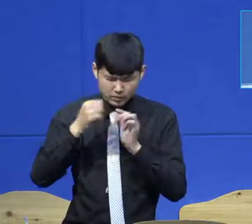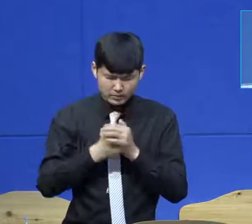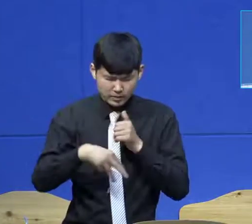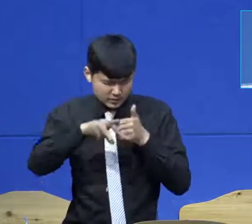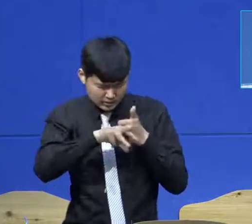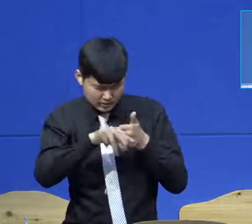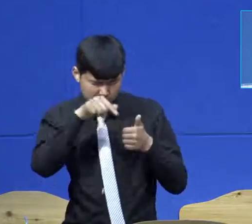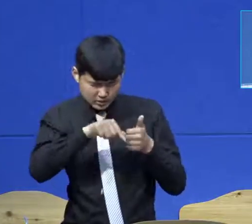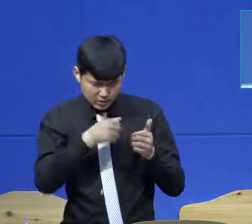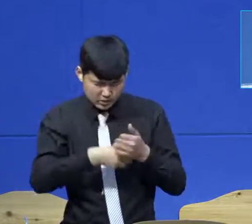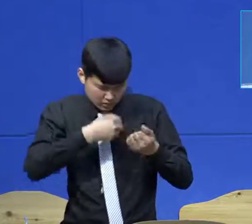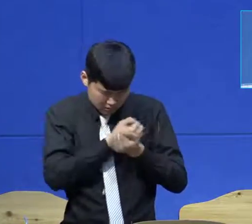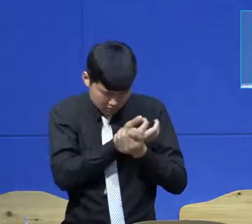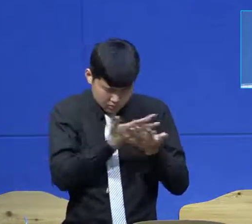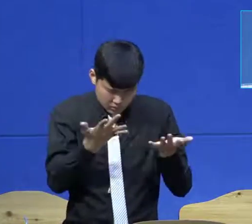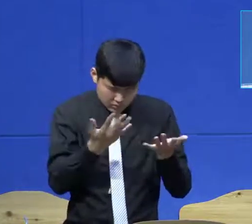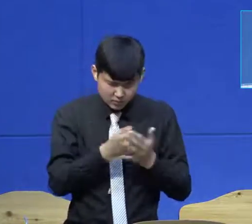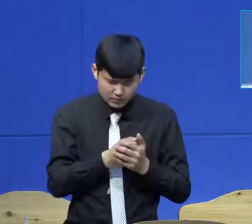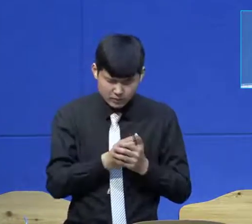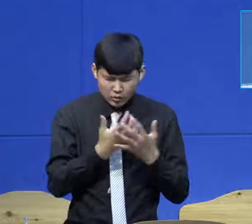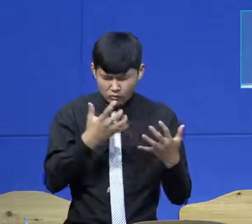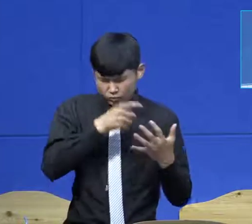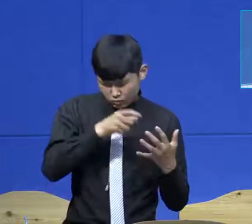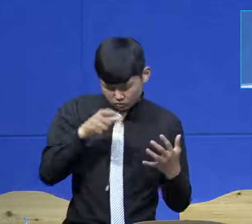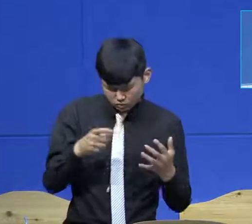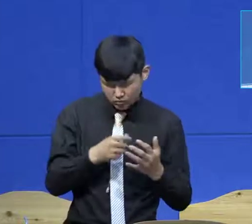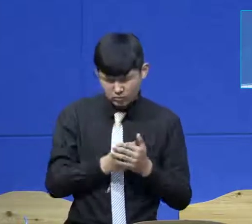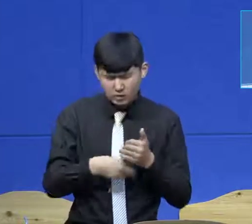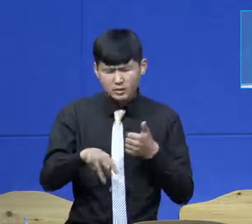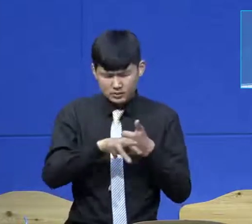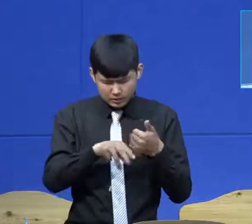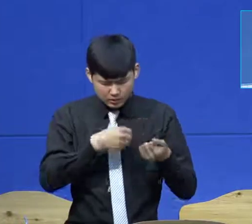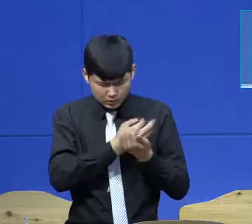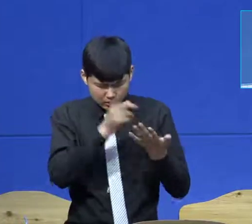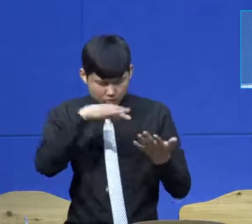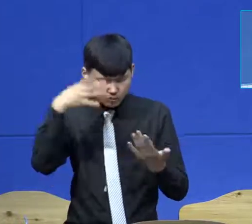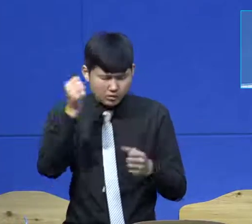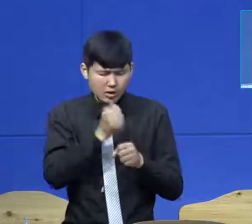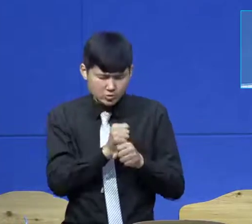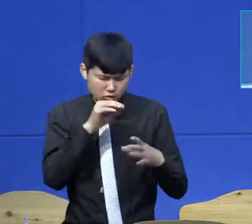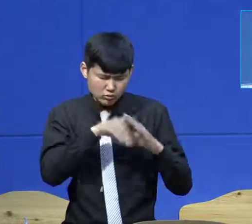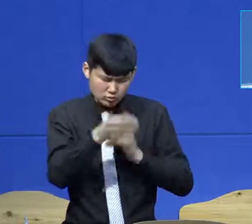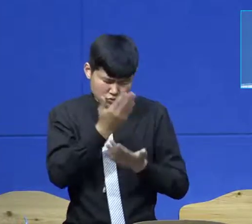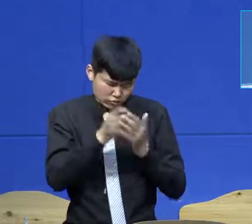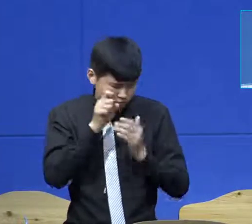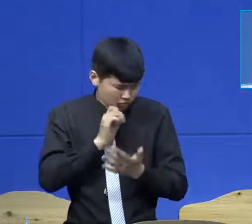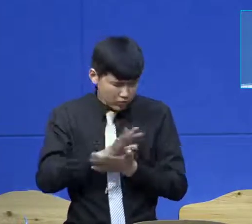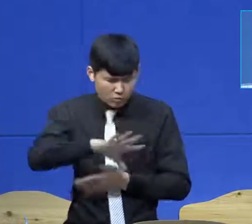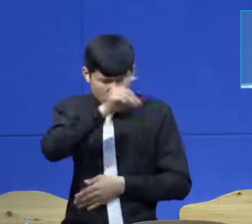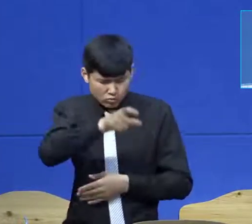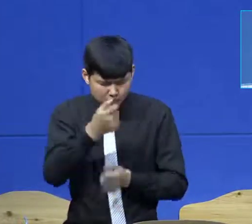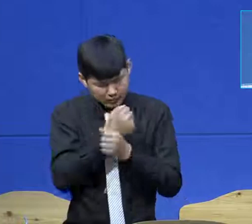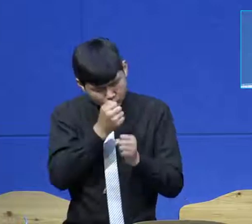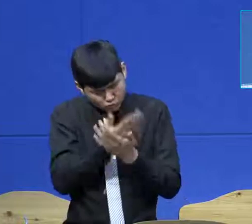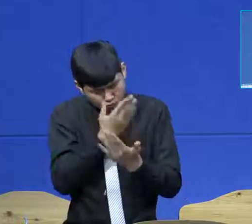сайн мэдээг тарааж олон хүмүүст сайн мэдээ тараах бурхан таны ажил явагдаасаа гэж хүсэж байна. Бүх хүнийг аврагдаасаа гэж